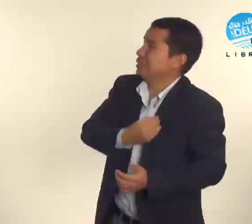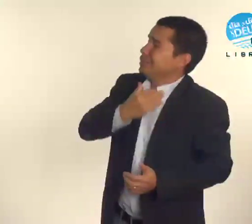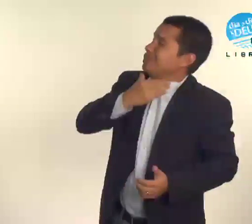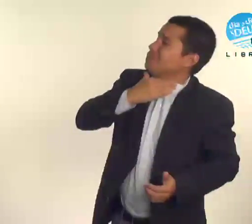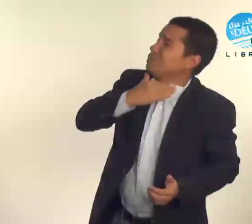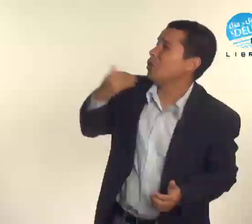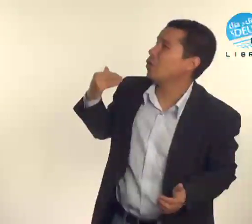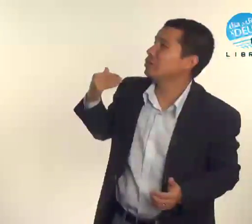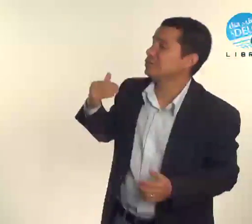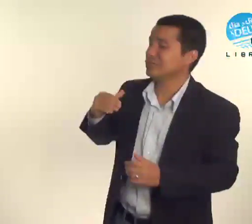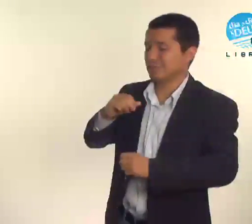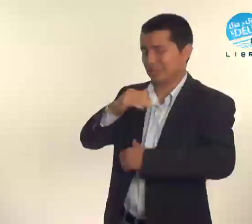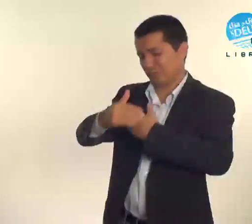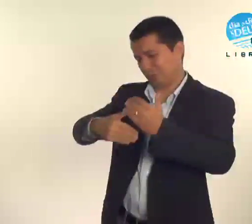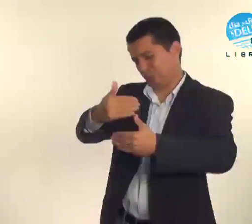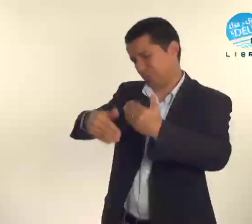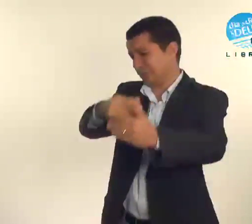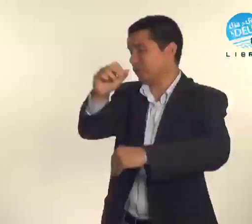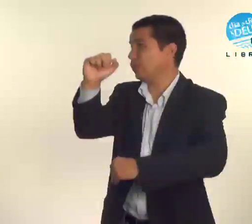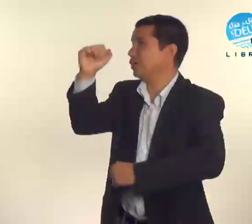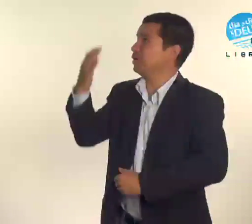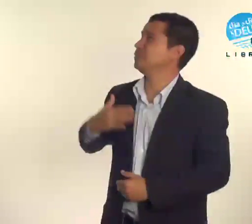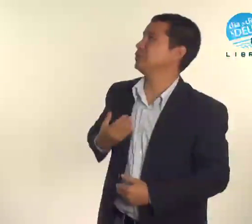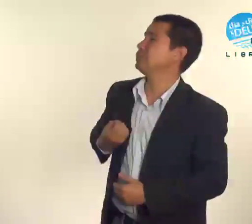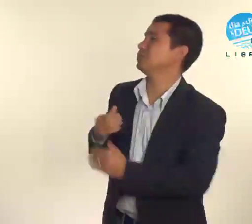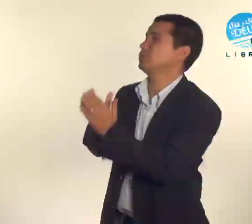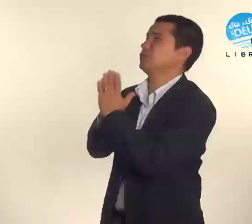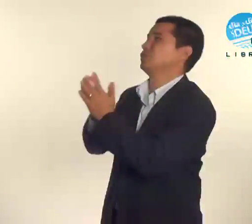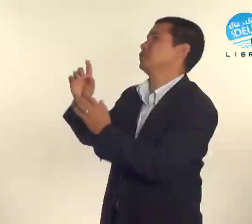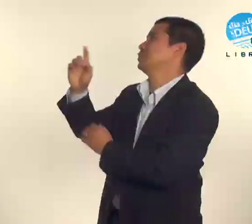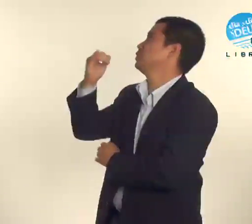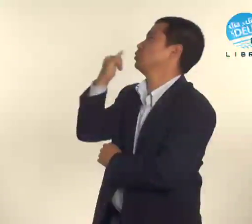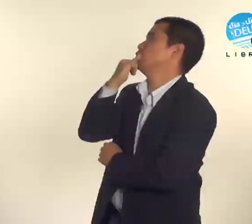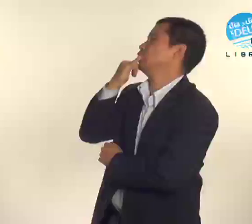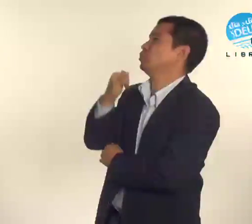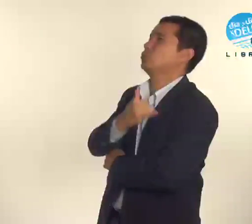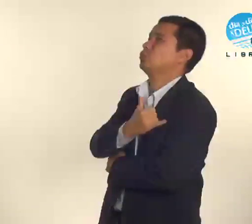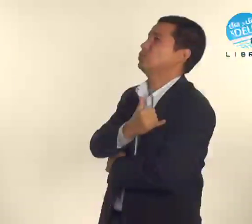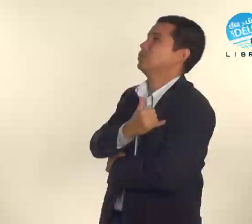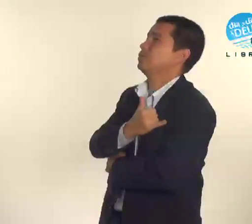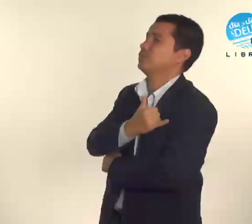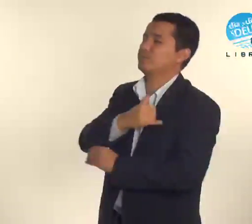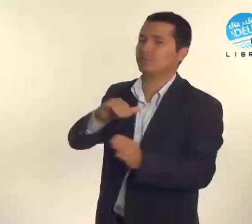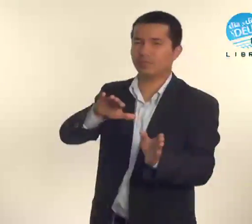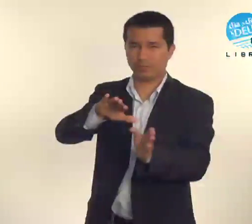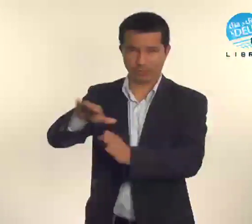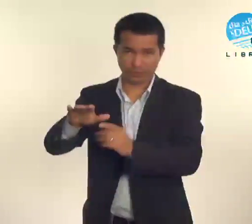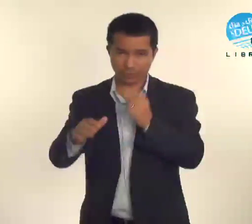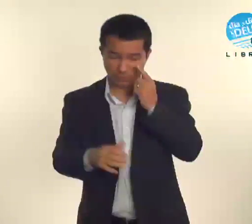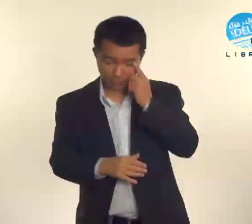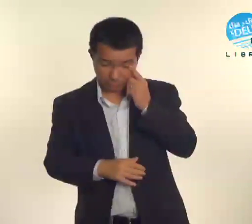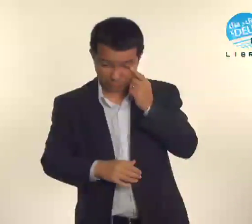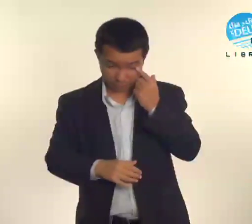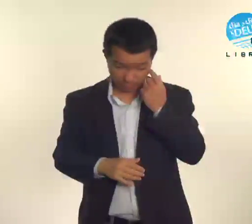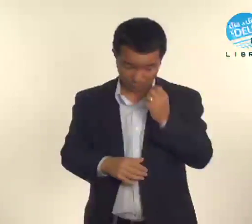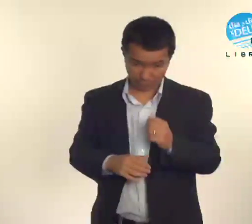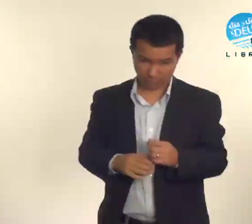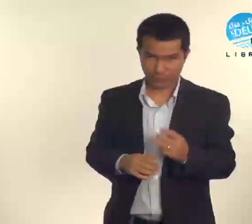eu não devia fazer, que virão sobre a minha vida. Terceira palavra, que vai nos ensinar o que é pecado, e a gente vai